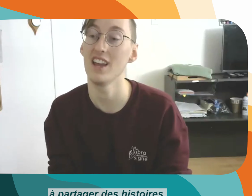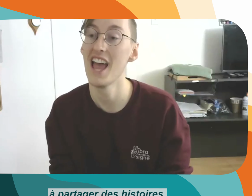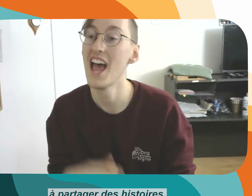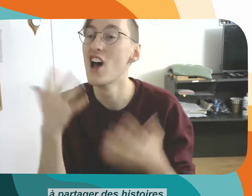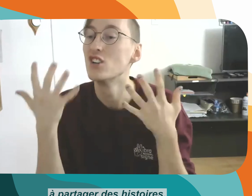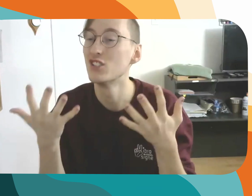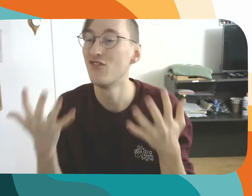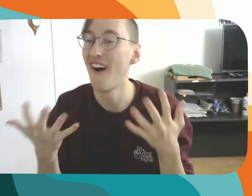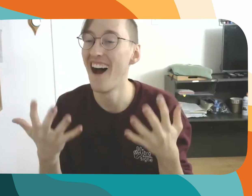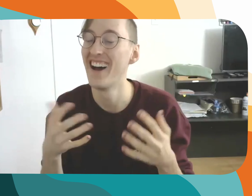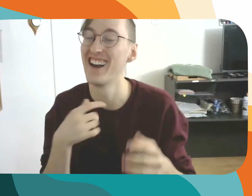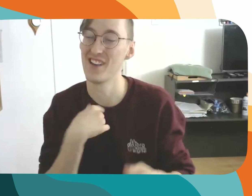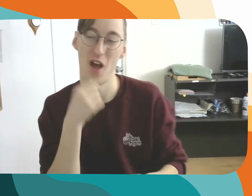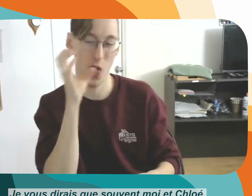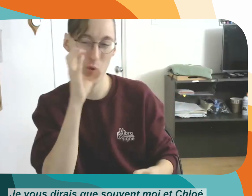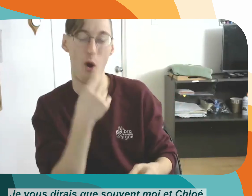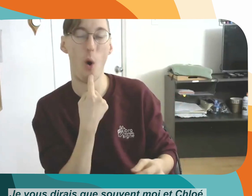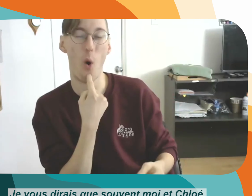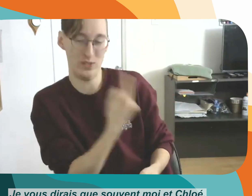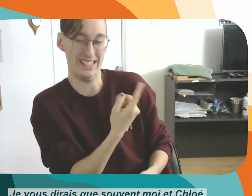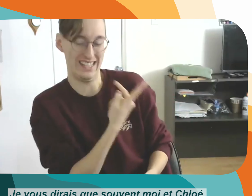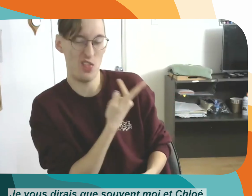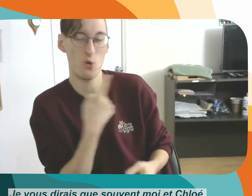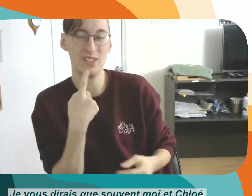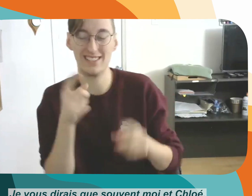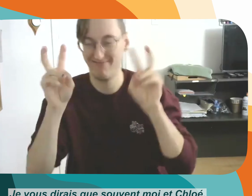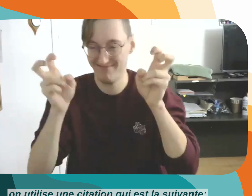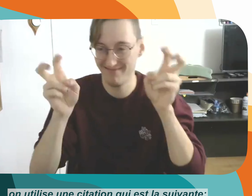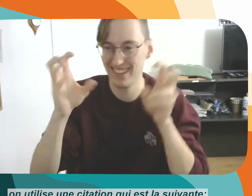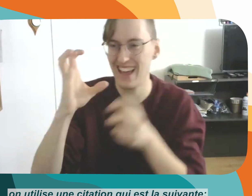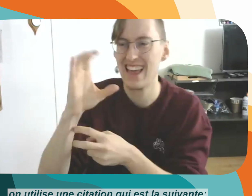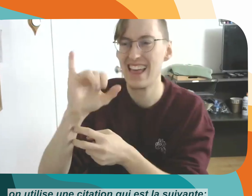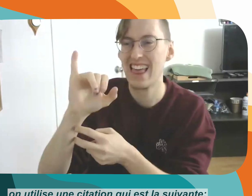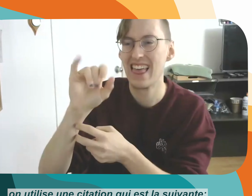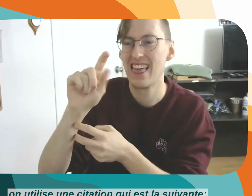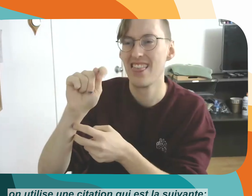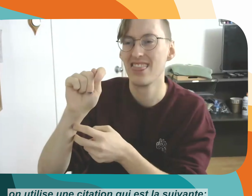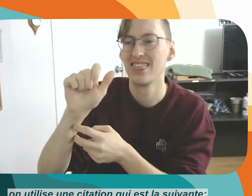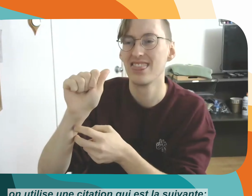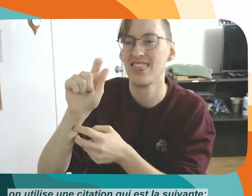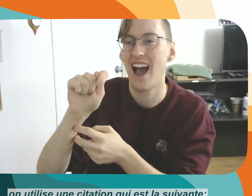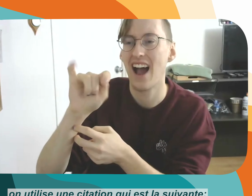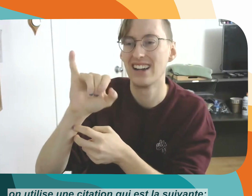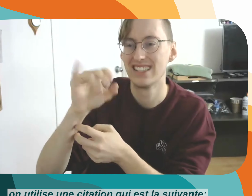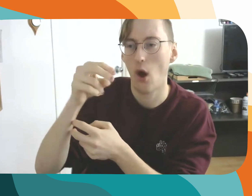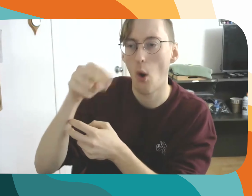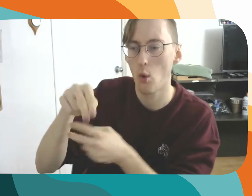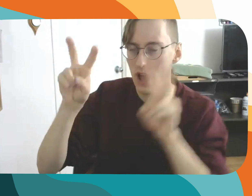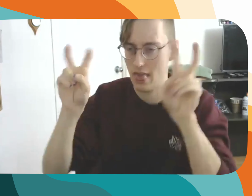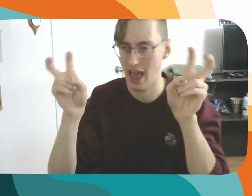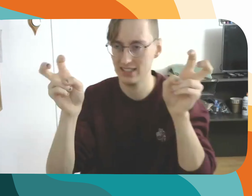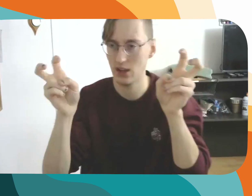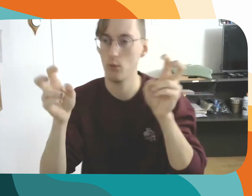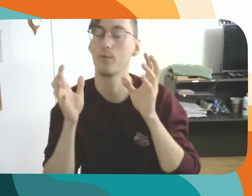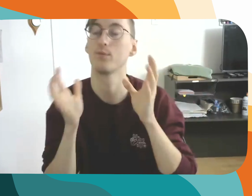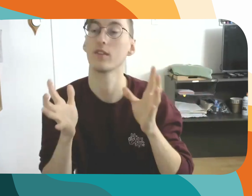partager des histoires. Je vous dirais que souvent, moi et Chloé, on utilise une citation qui est la suivante.